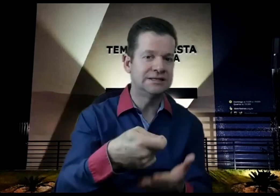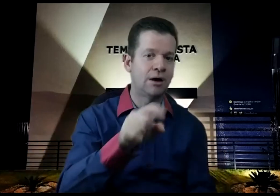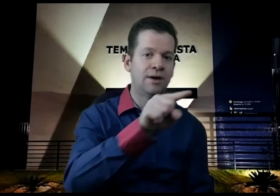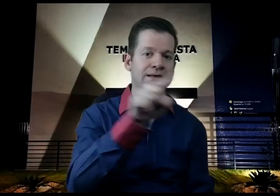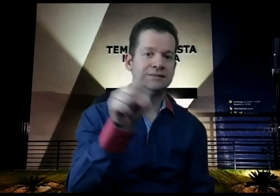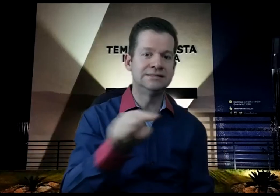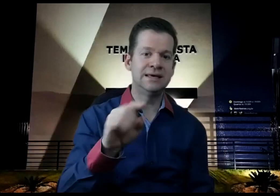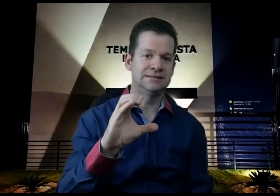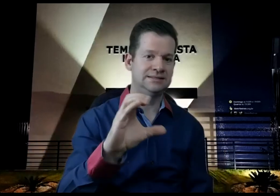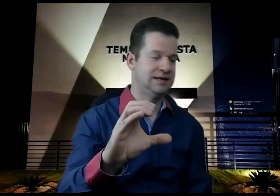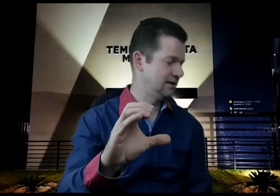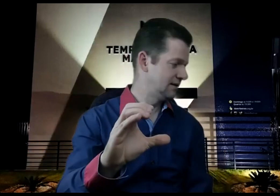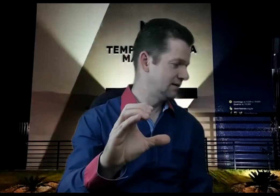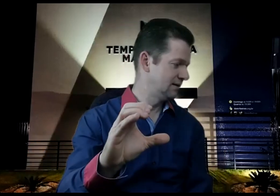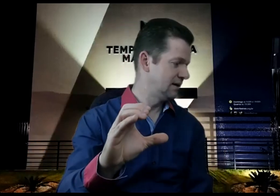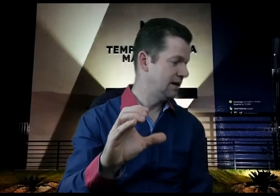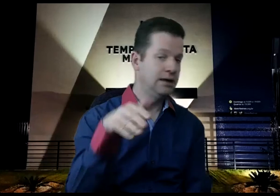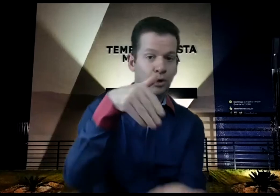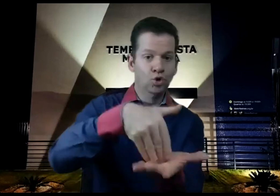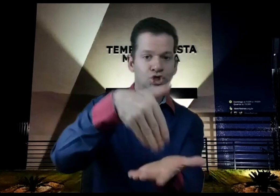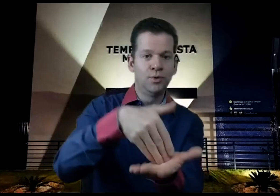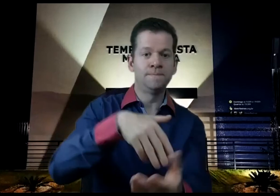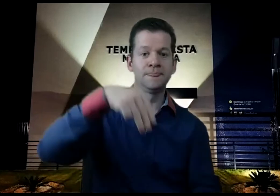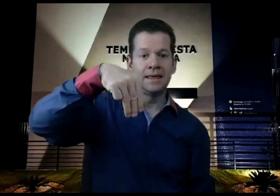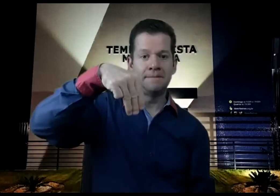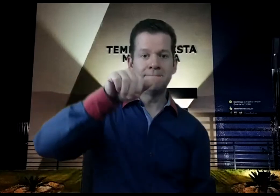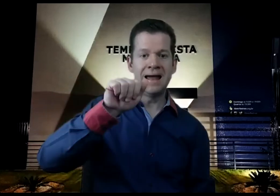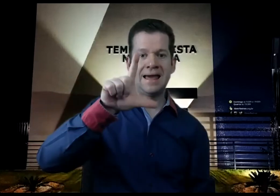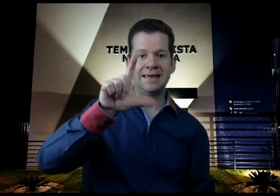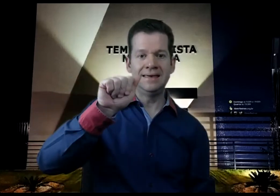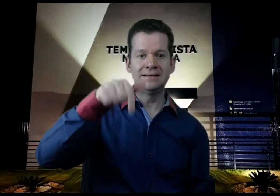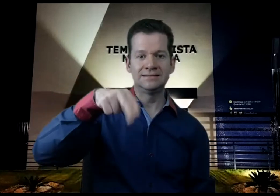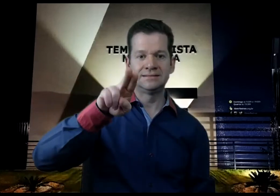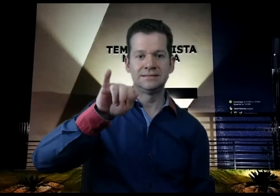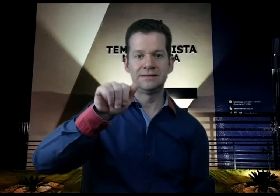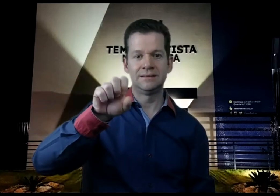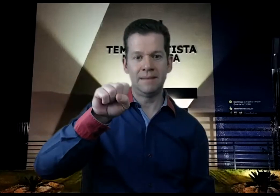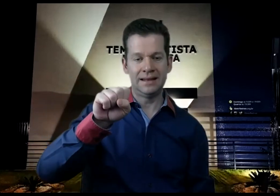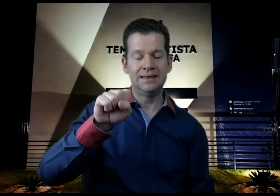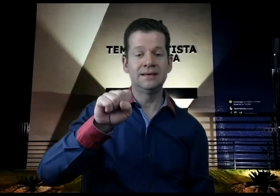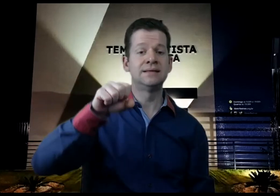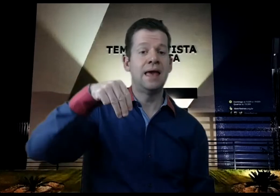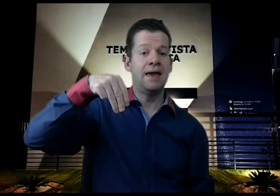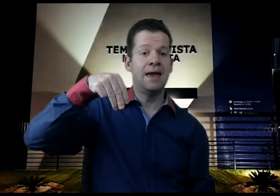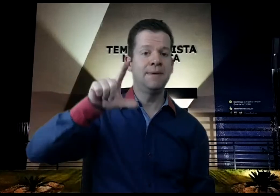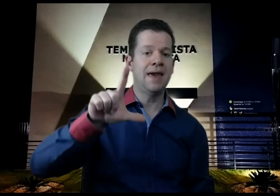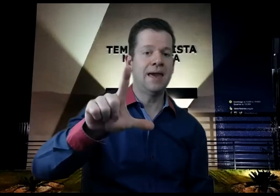sinal. Z-C. E o último, Malaquias. Malaquias.